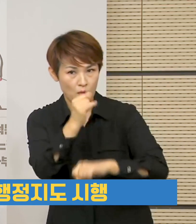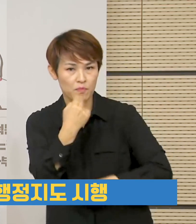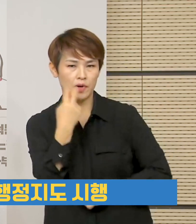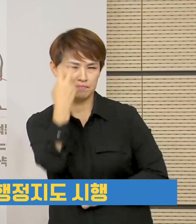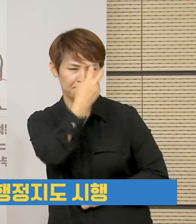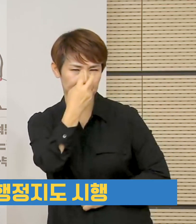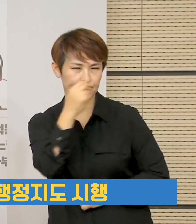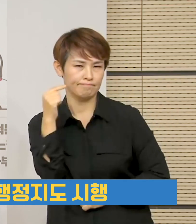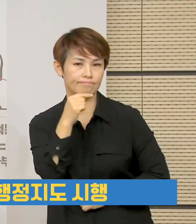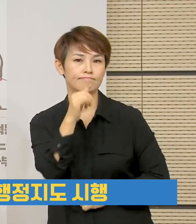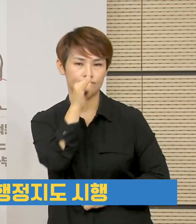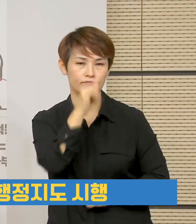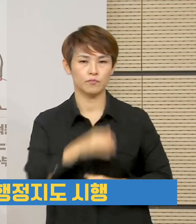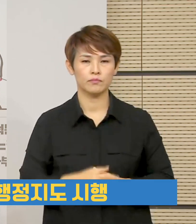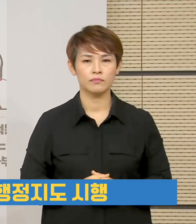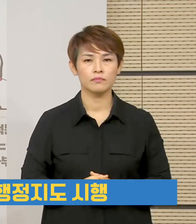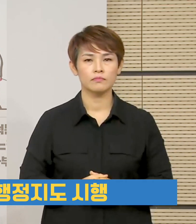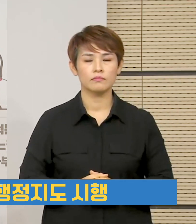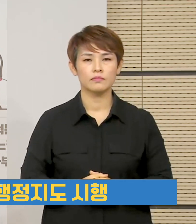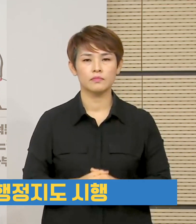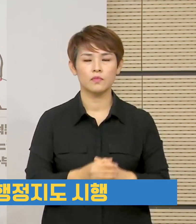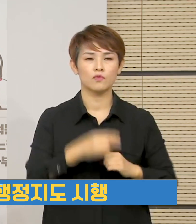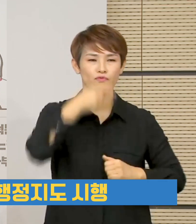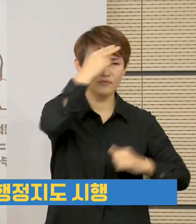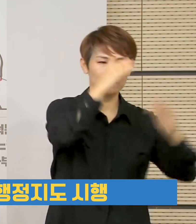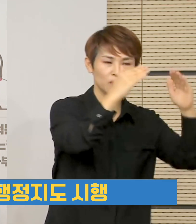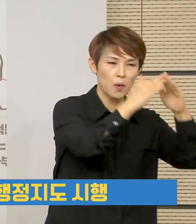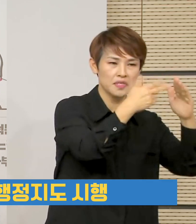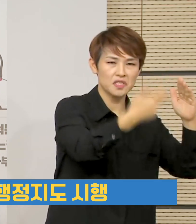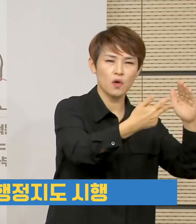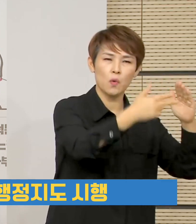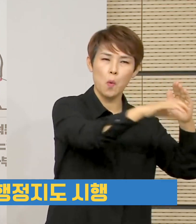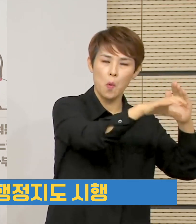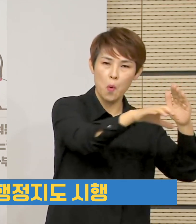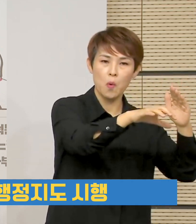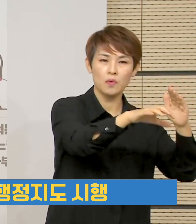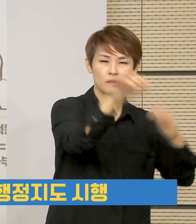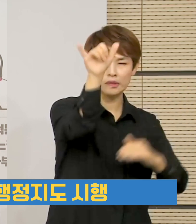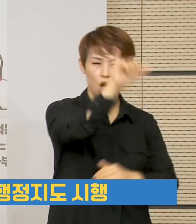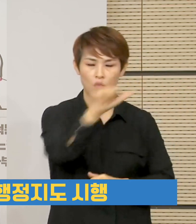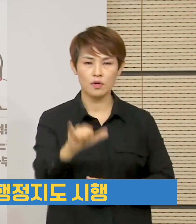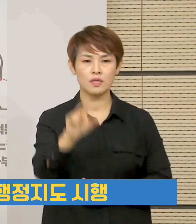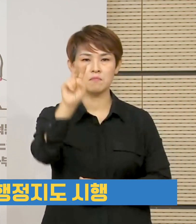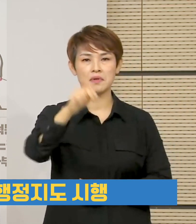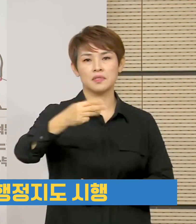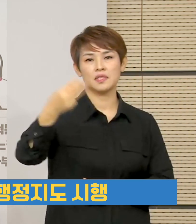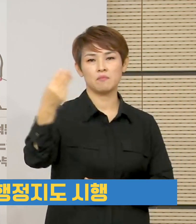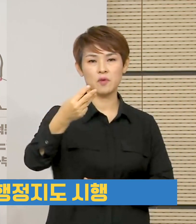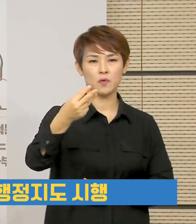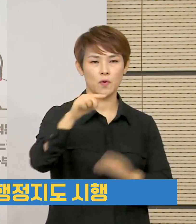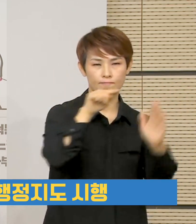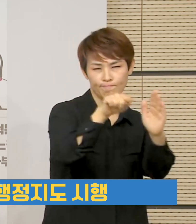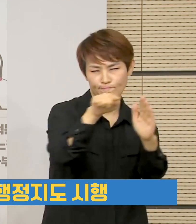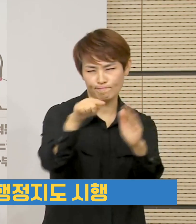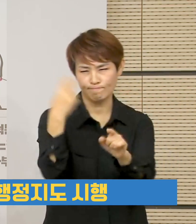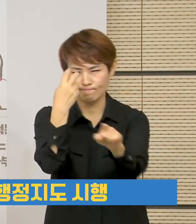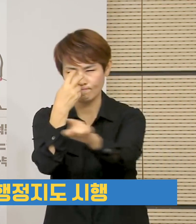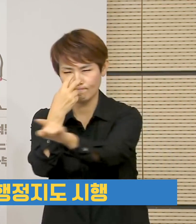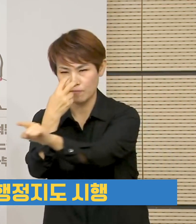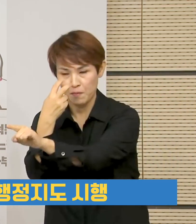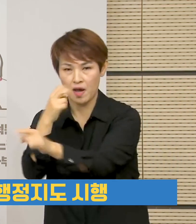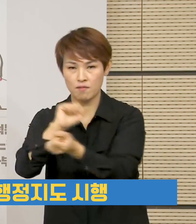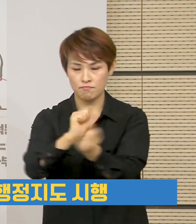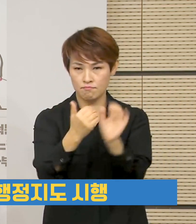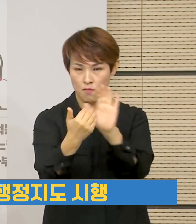하였습니다 유행 유황 시설 7천 적의 손에 포함해 천국에 2만 3000여개 업소를 점검하고 박력